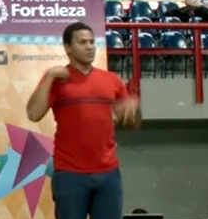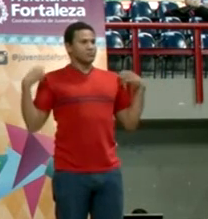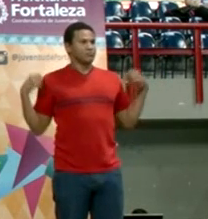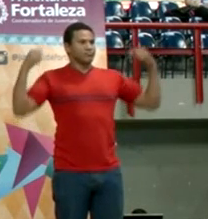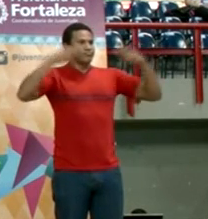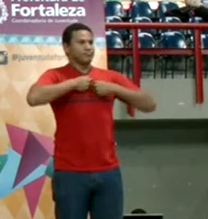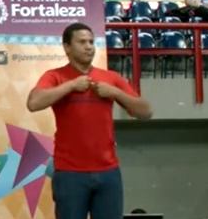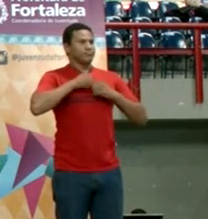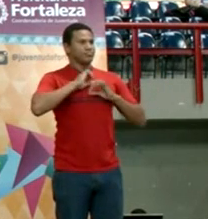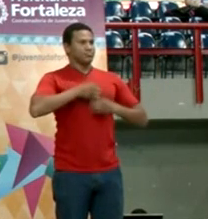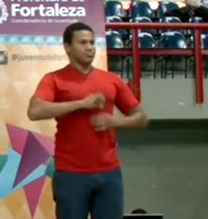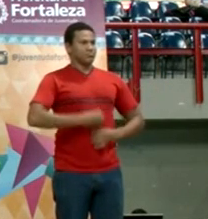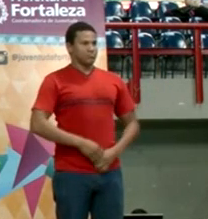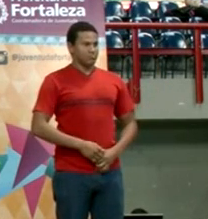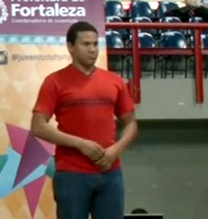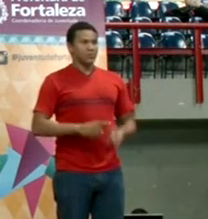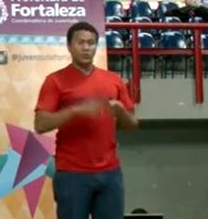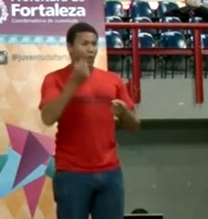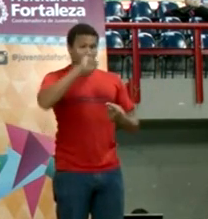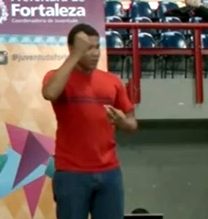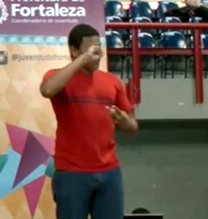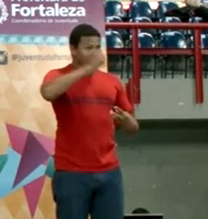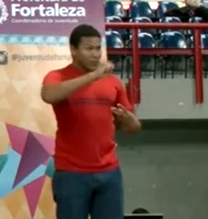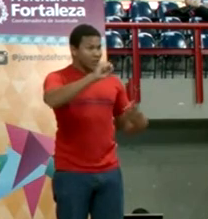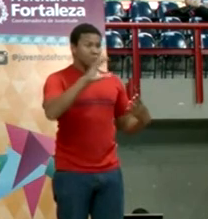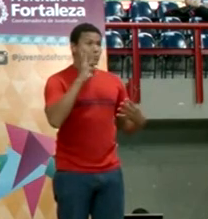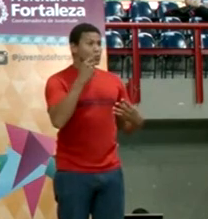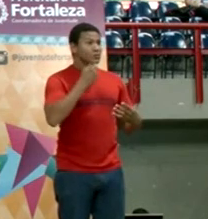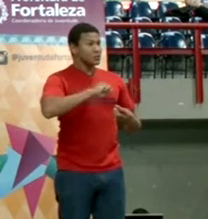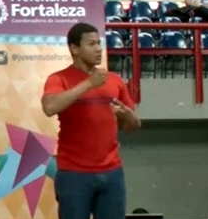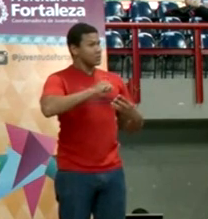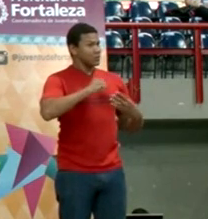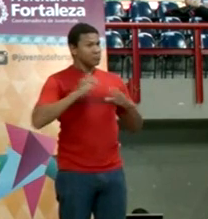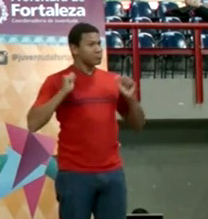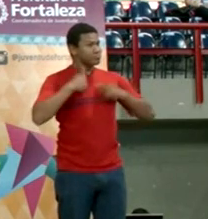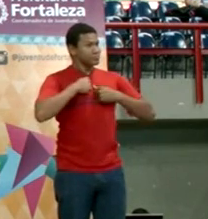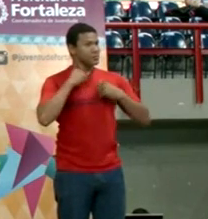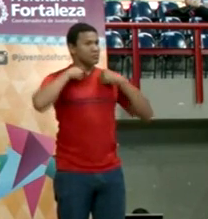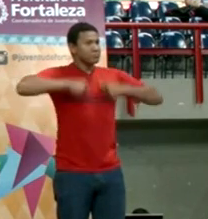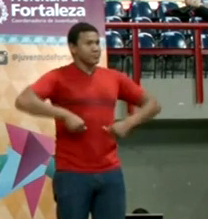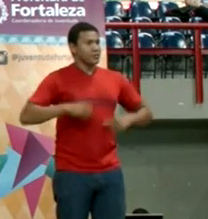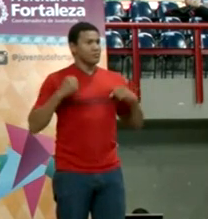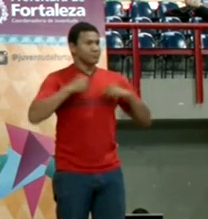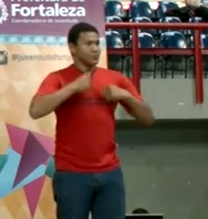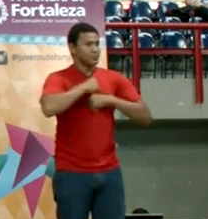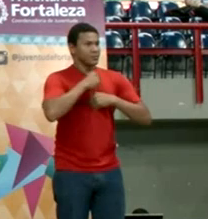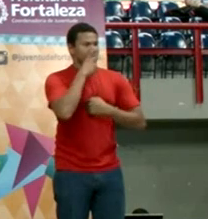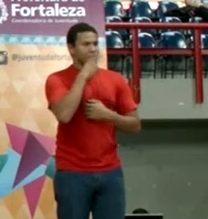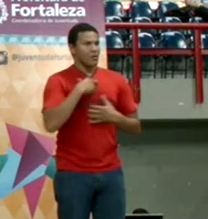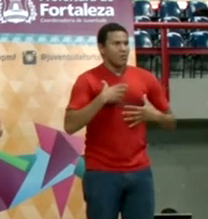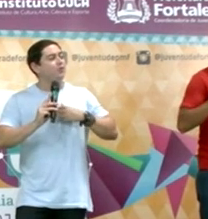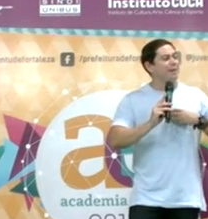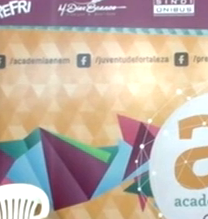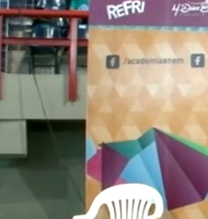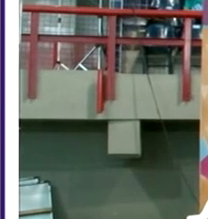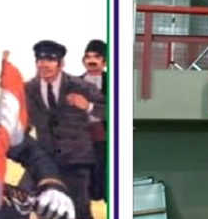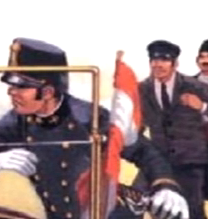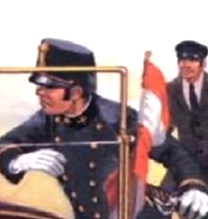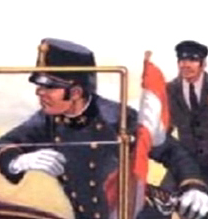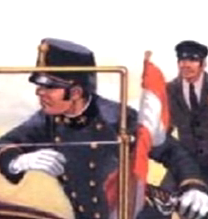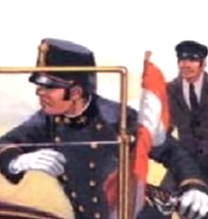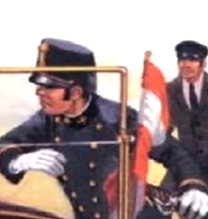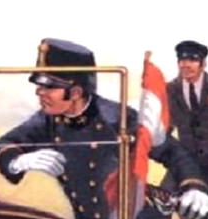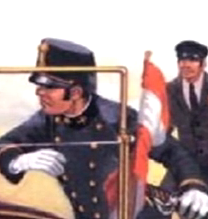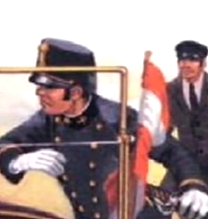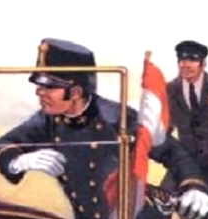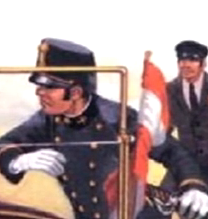bala, um terno à prova de bala e um sobretudo à prova de bala. Diz que o homem estava com mais de 7 amuletos para dar